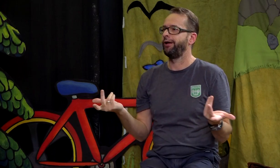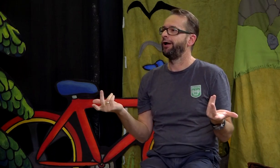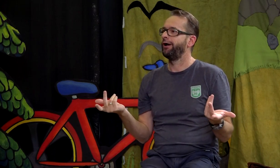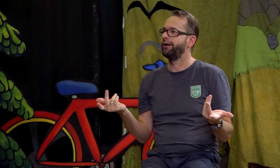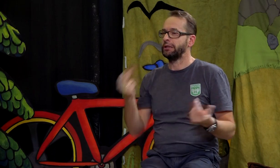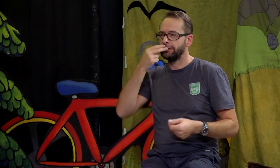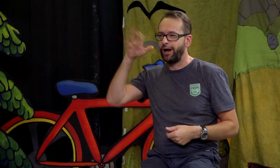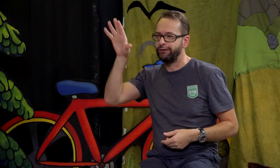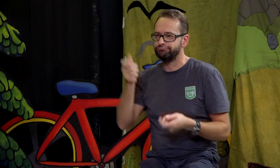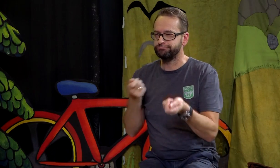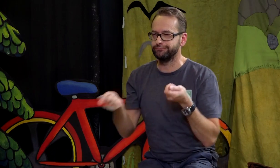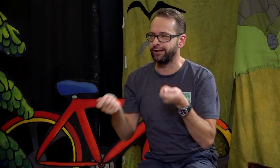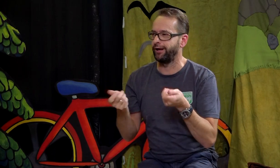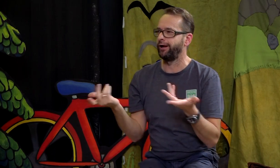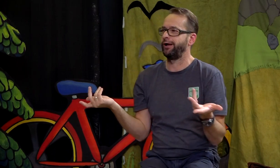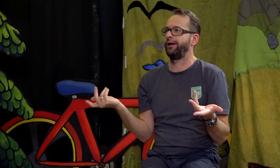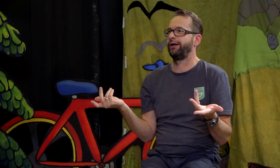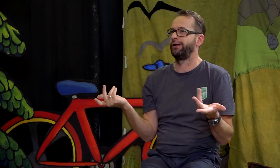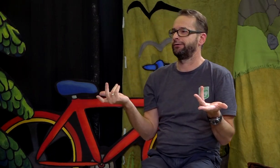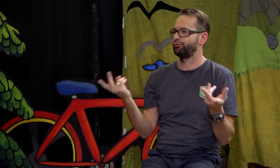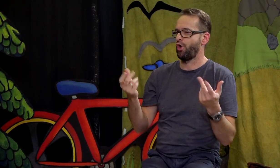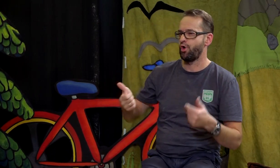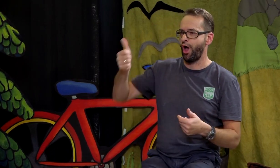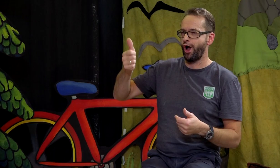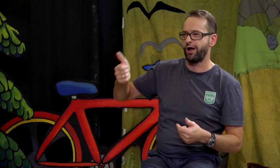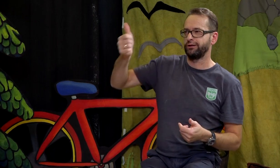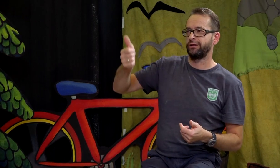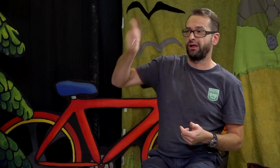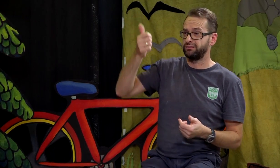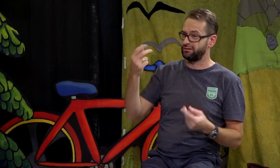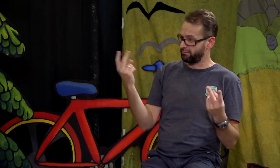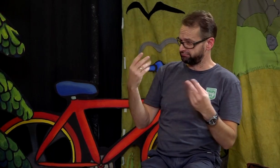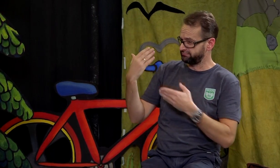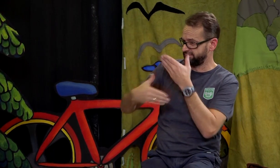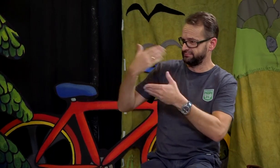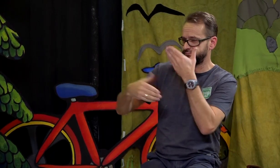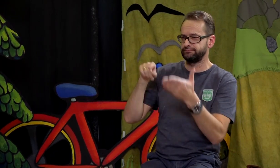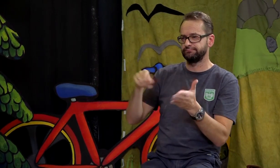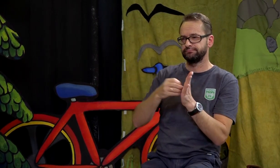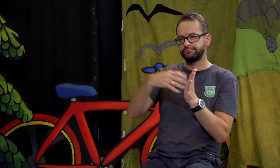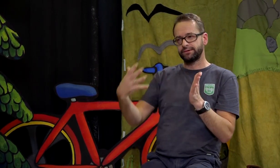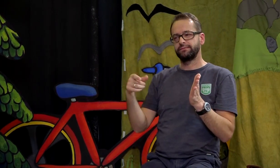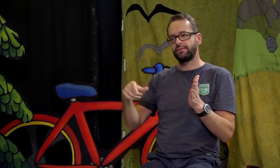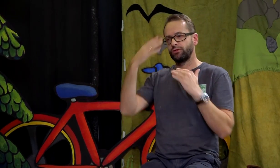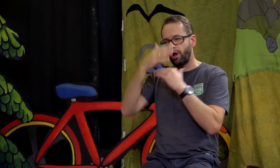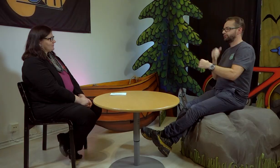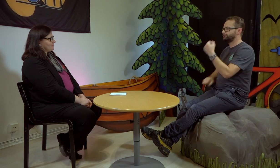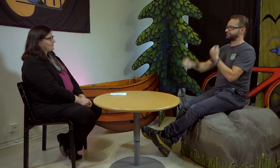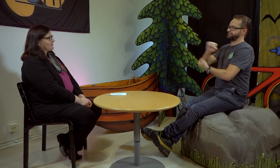vallasta. Hitlerin vallasta, ja aina on johtaja, joka tulee polvesta polveen, ja tämä